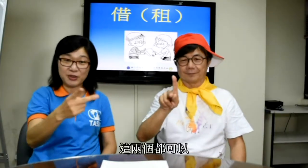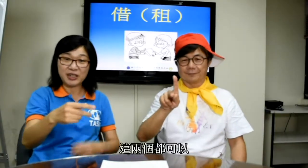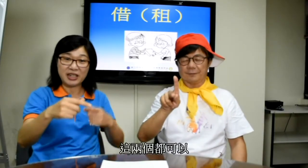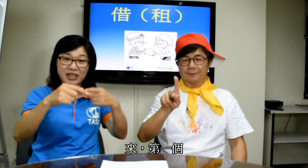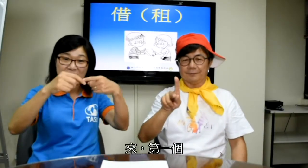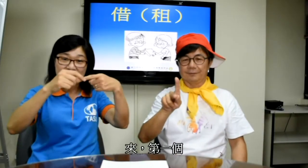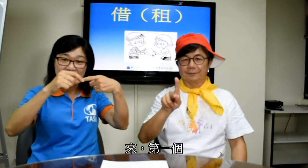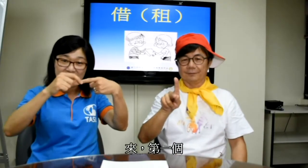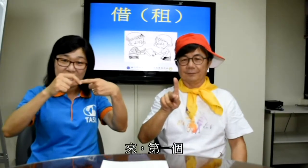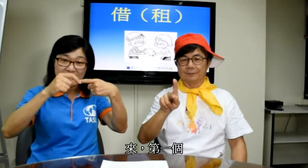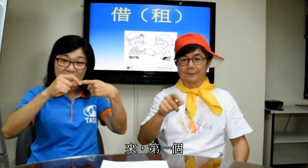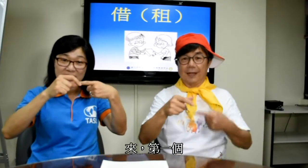可以，来，第一个